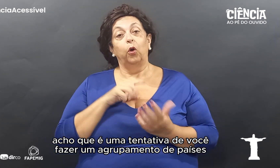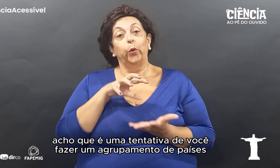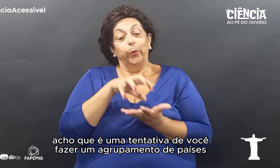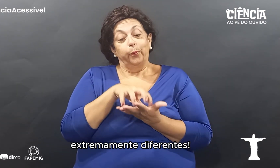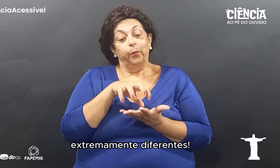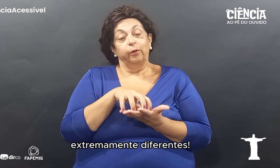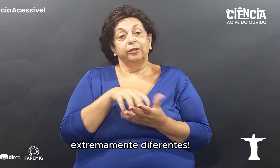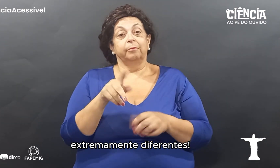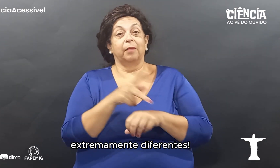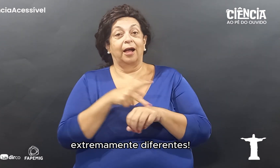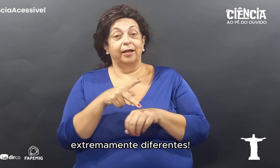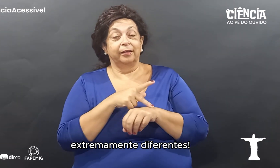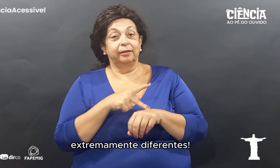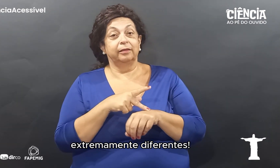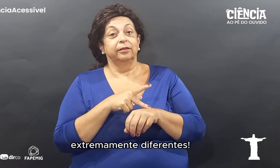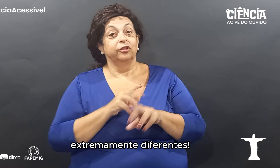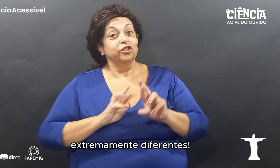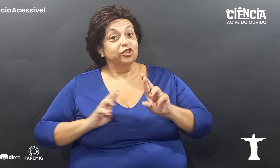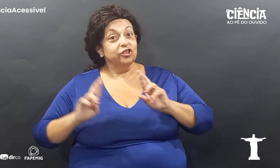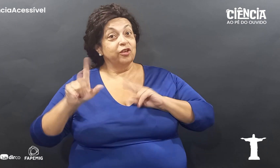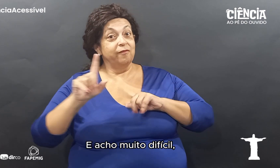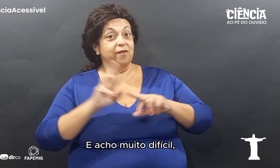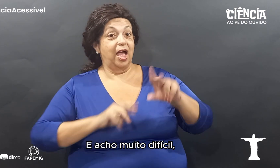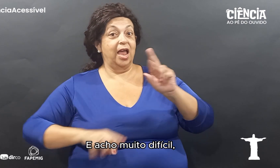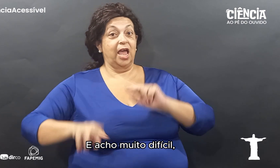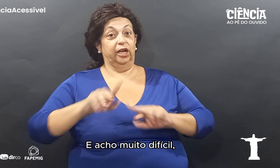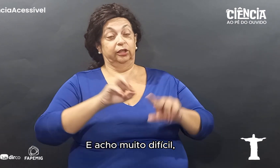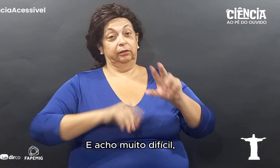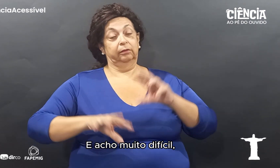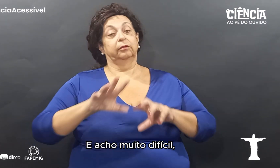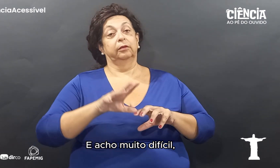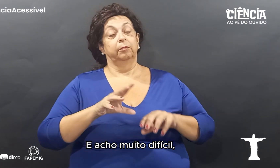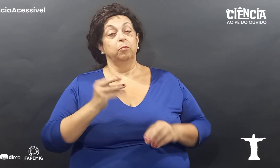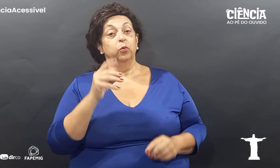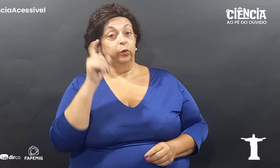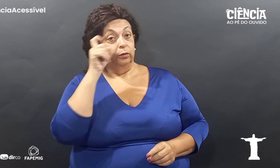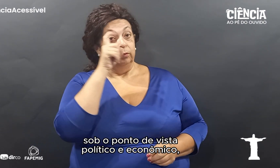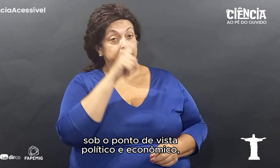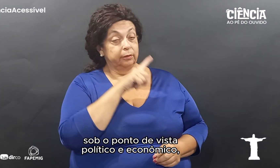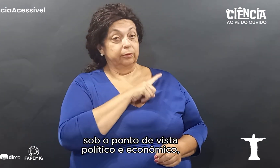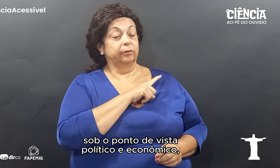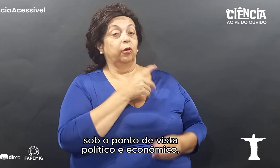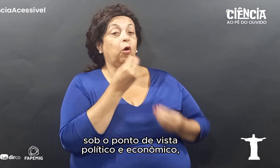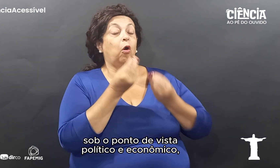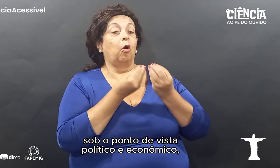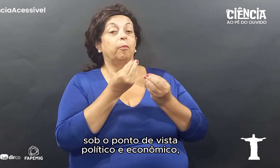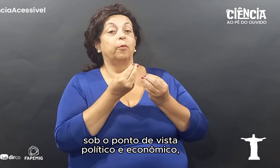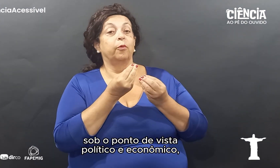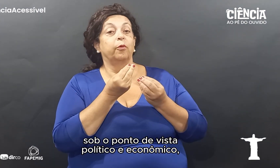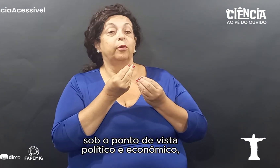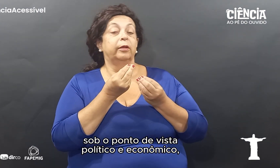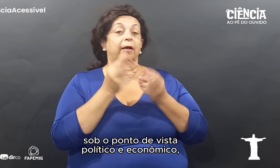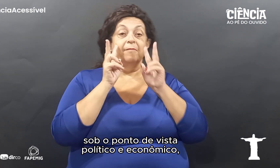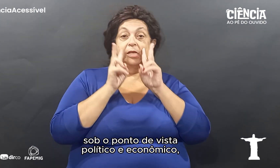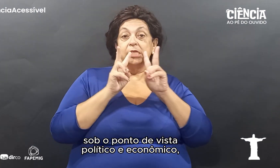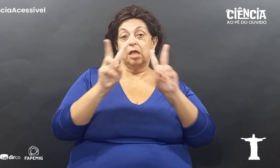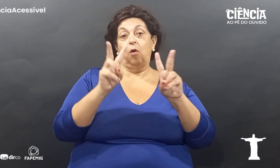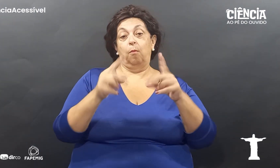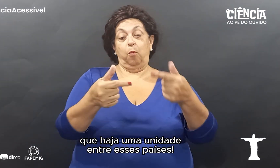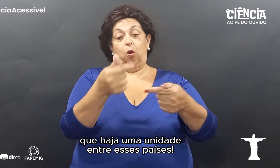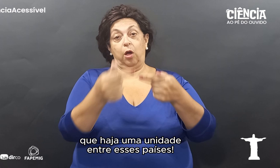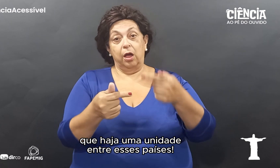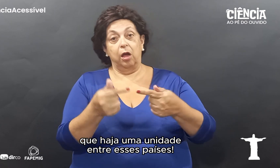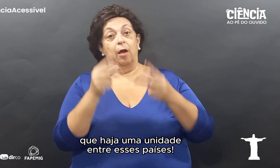agrupamento de países extremamente diferentes. E acho muito difícil, sob o ponto de vista político e